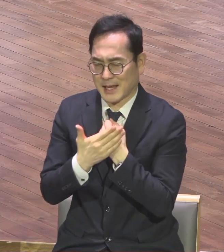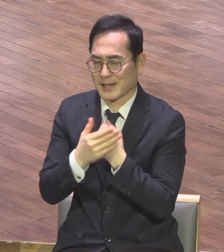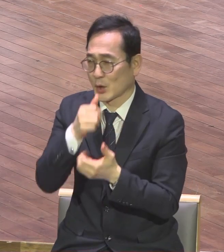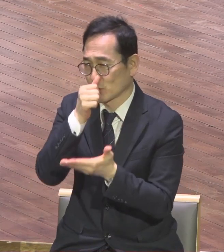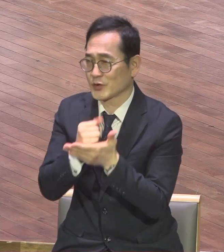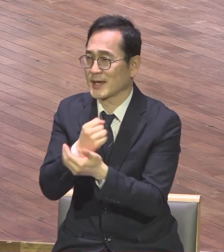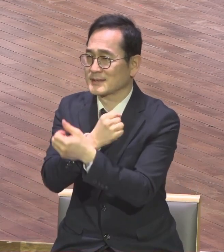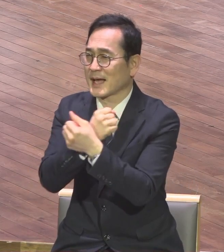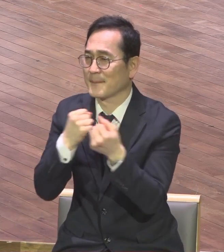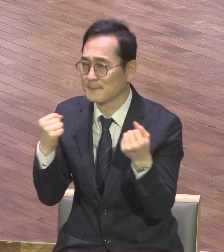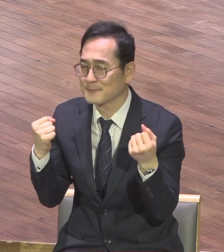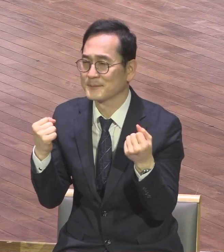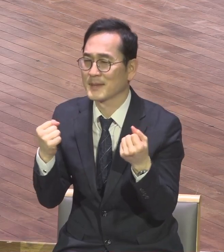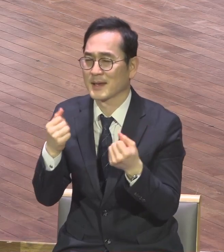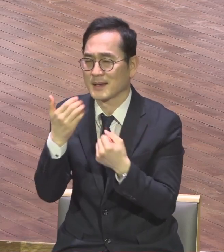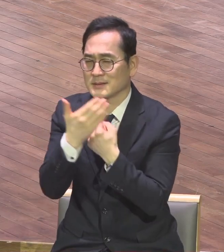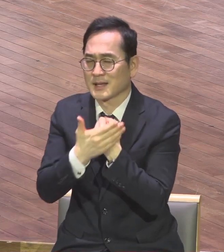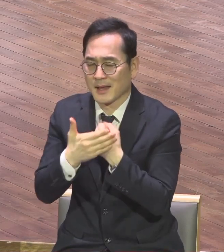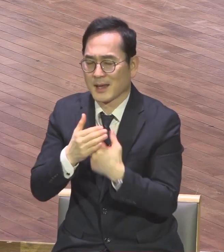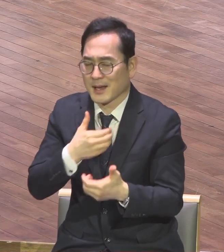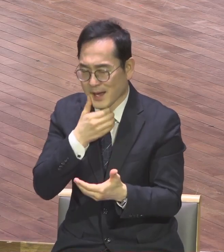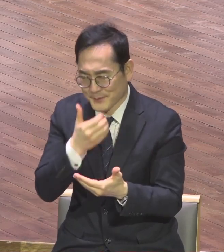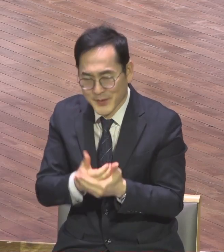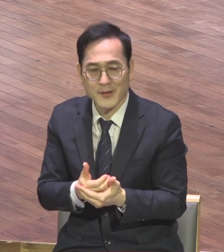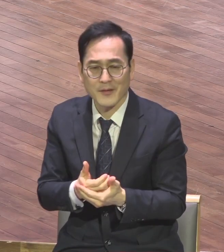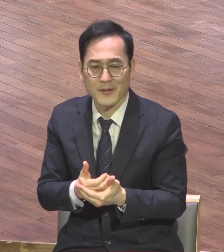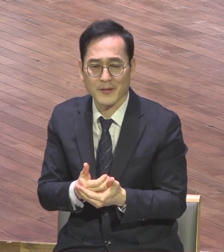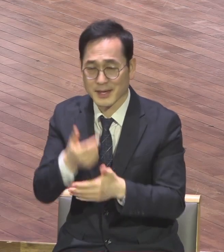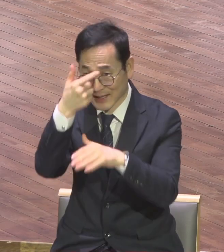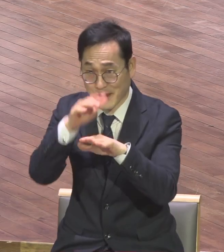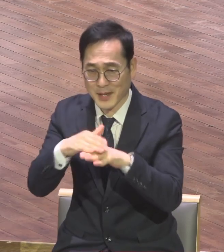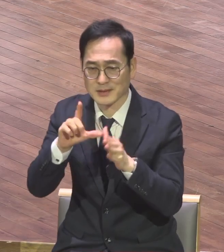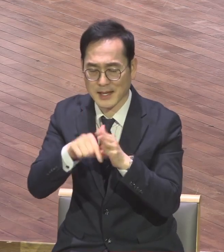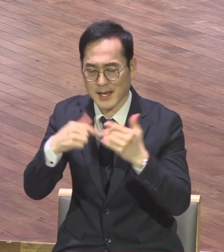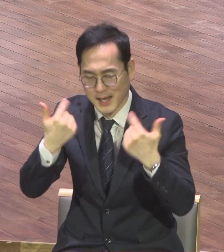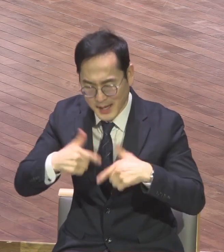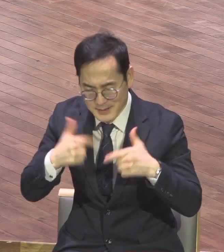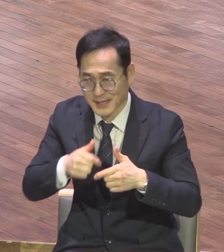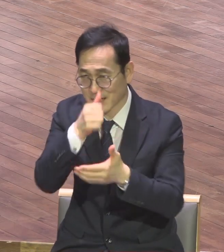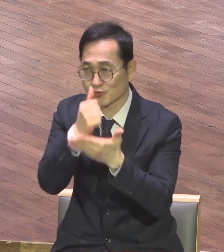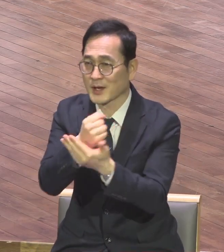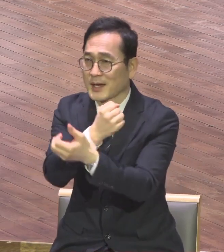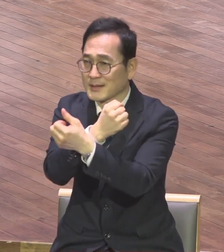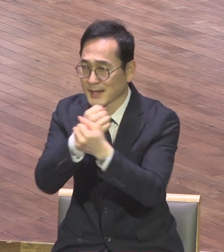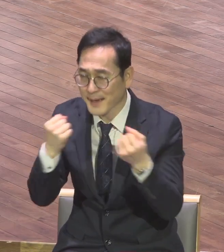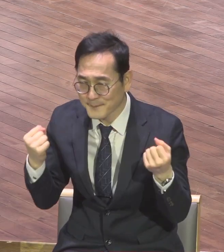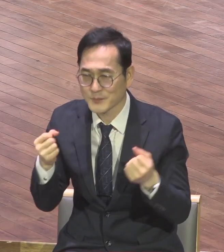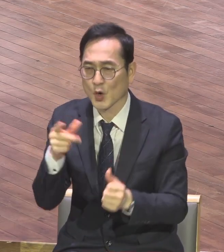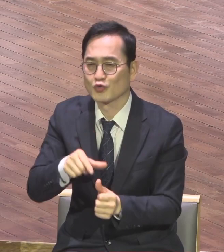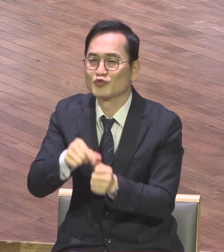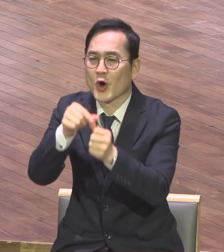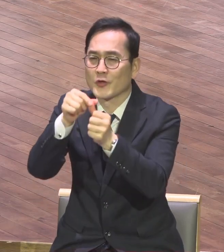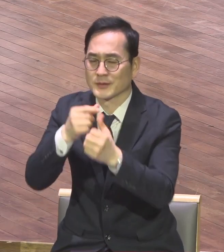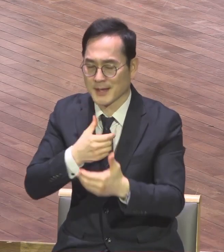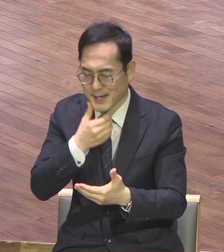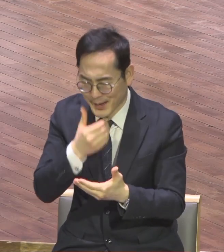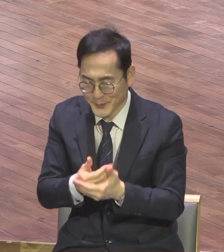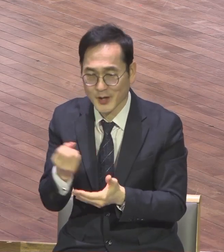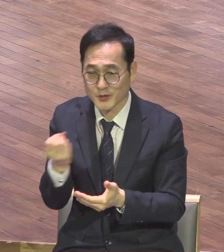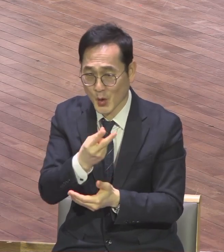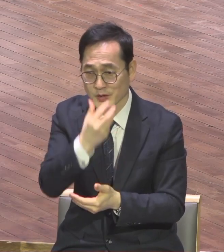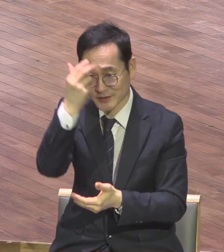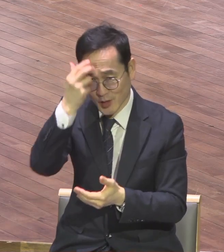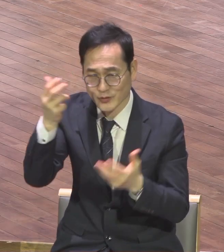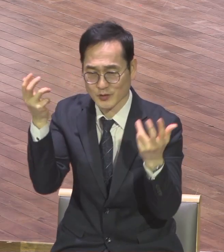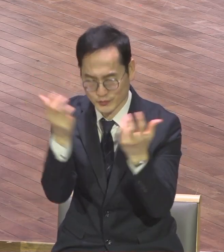감격이 없는 사람이 없이 모두 다 예배 들을 때마다 죄 사함의 감격, 구원의 감격, 성령 충만히 넘치시기